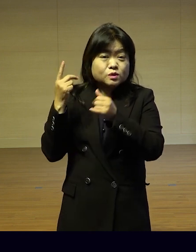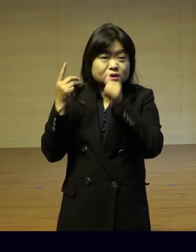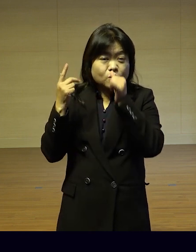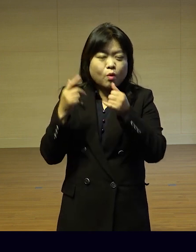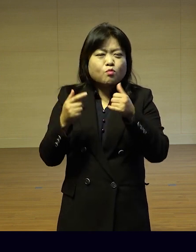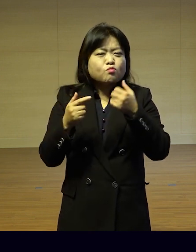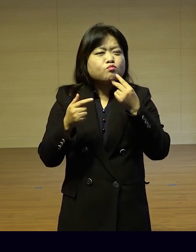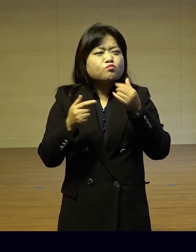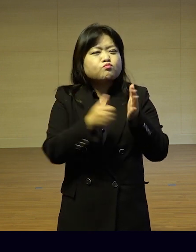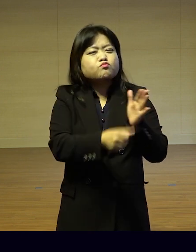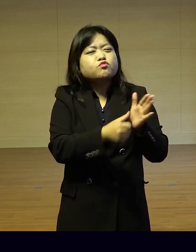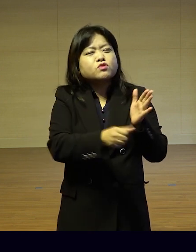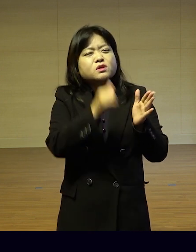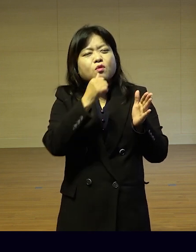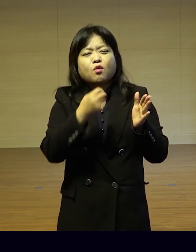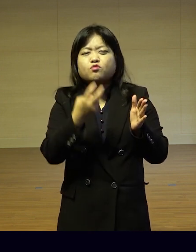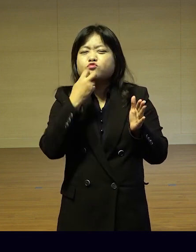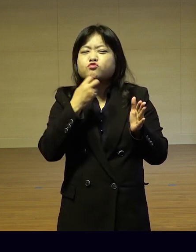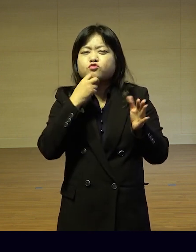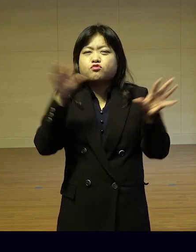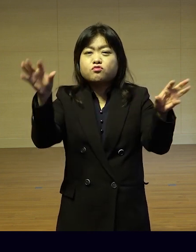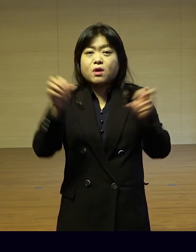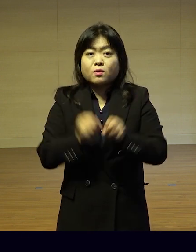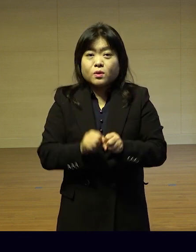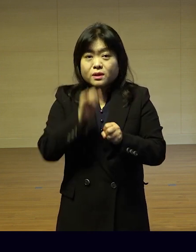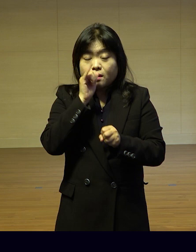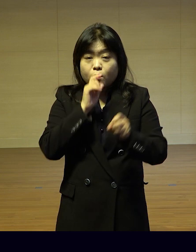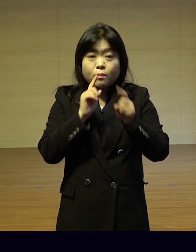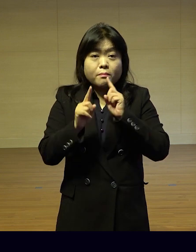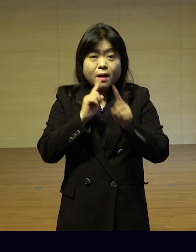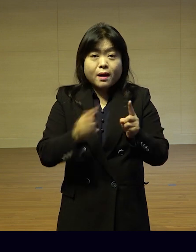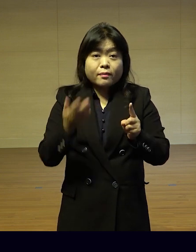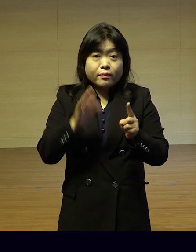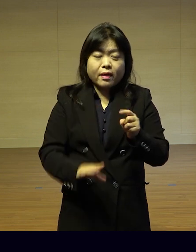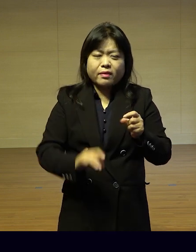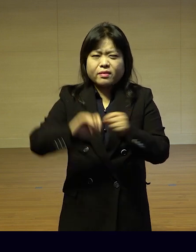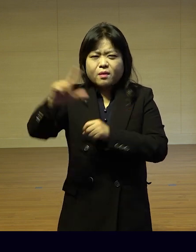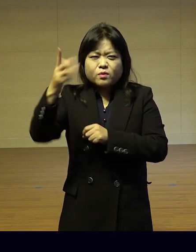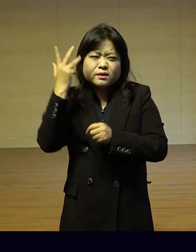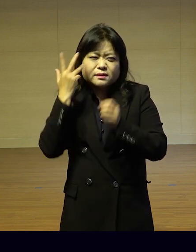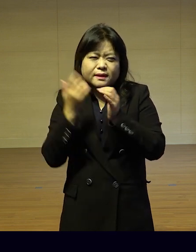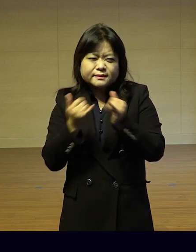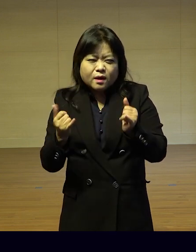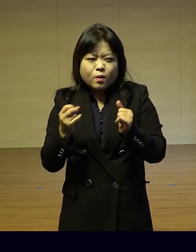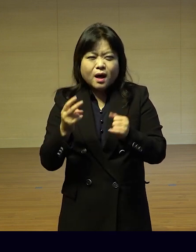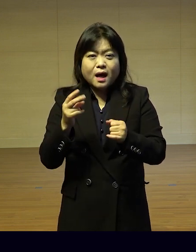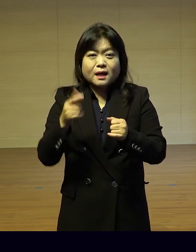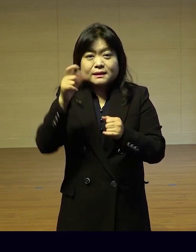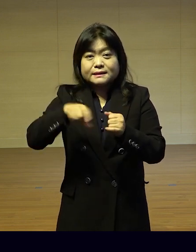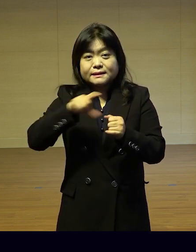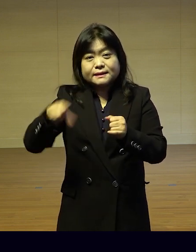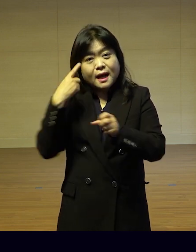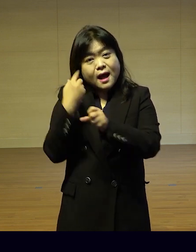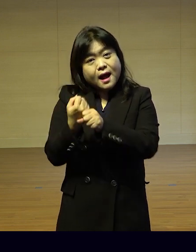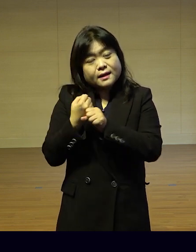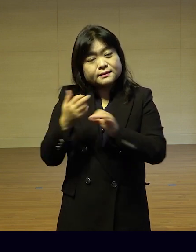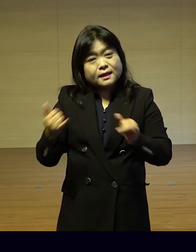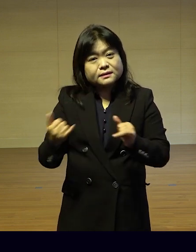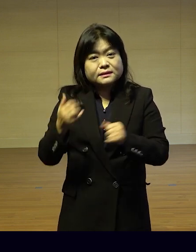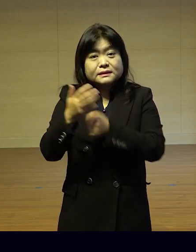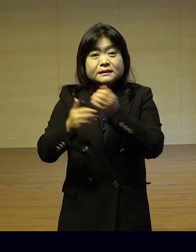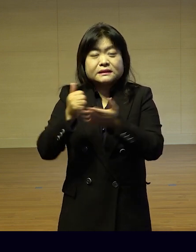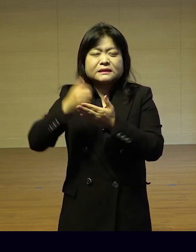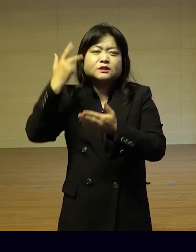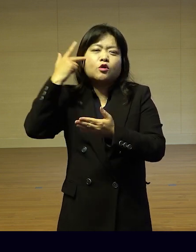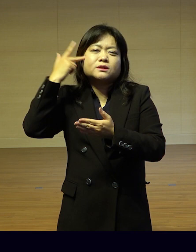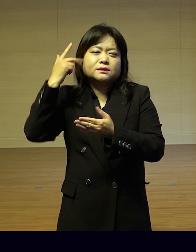물질적인 측면도, 양쪽 측면을 다 갖고 있다고 얘기하는데, 대부분의 철학자들이나 신학자들은 신을 정신적인 존재자로